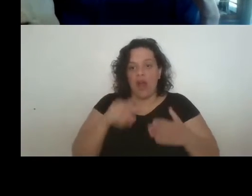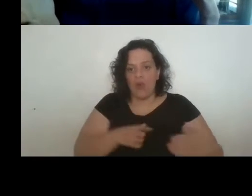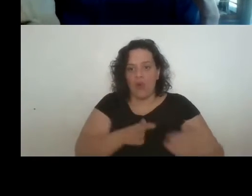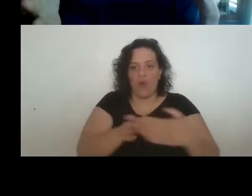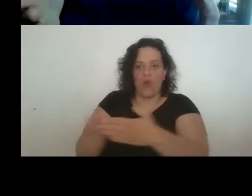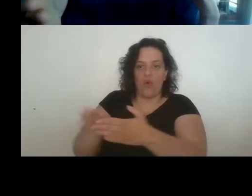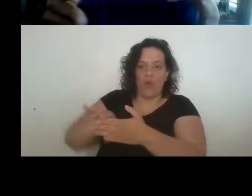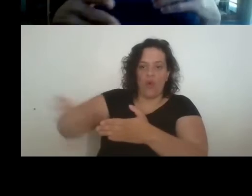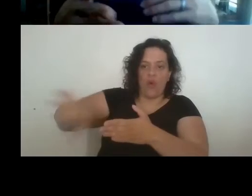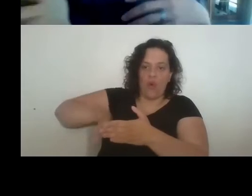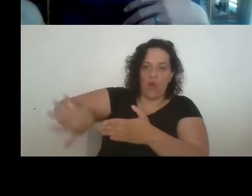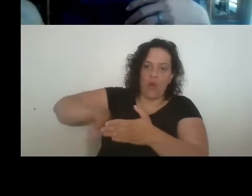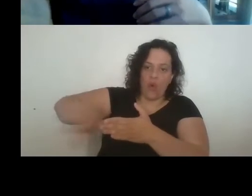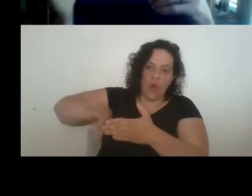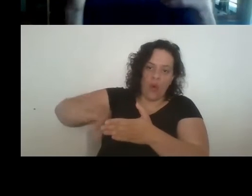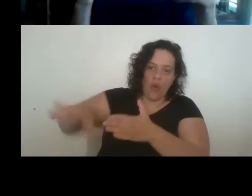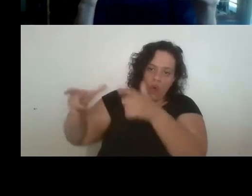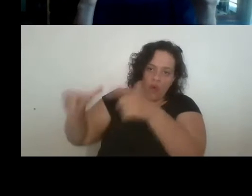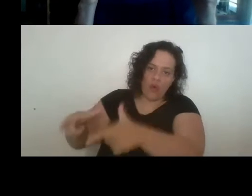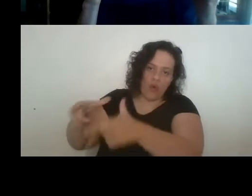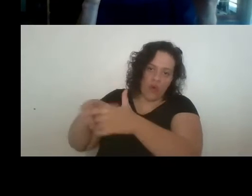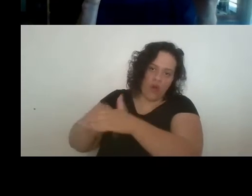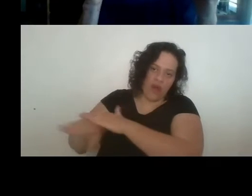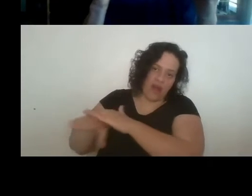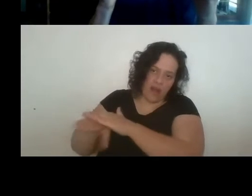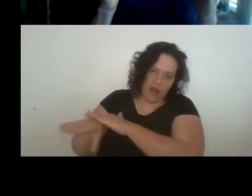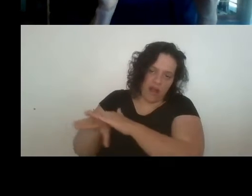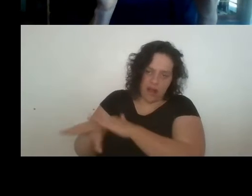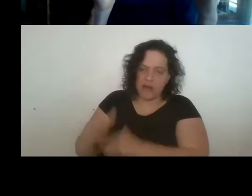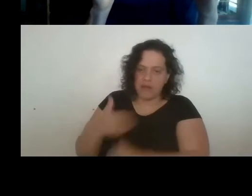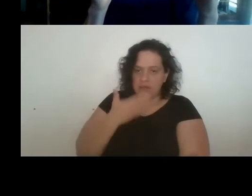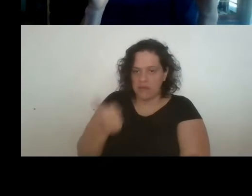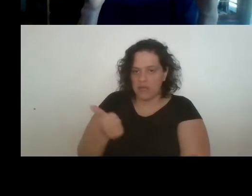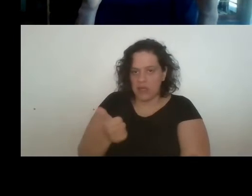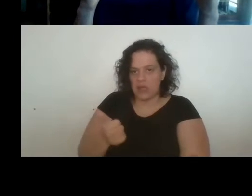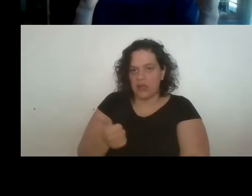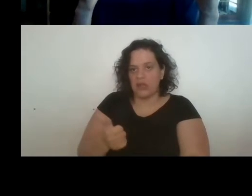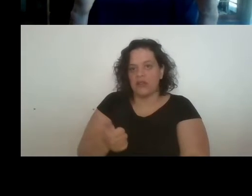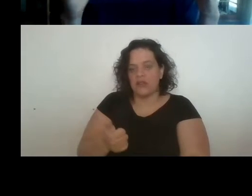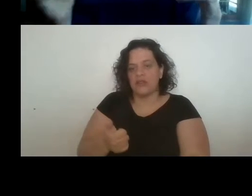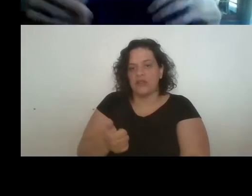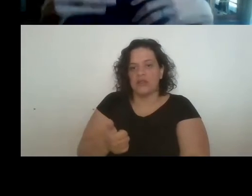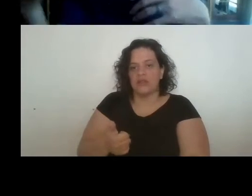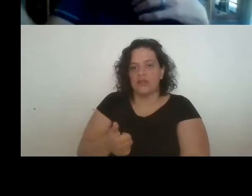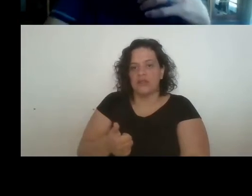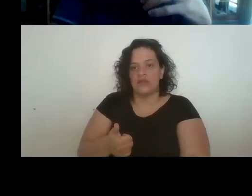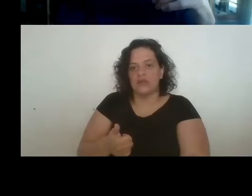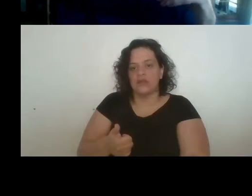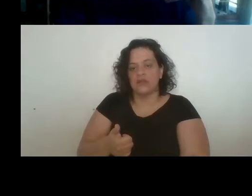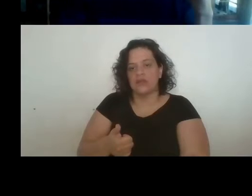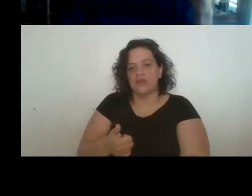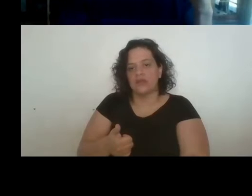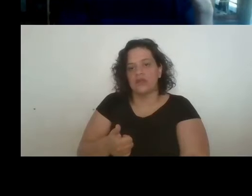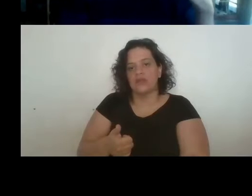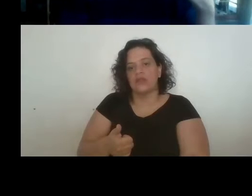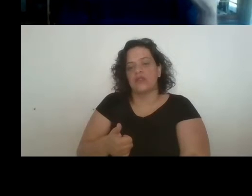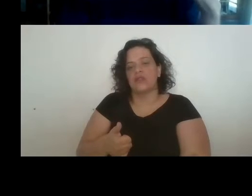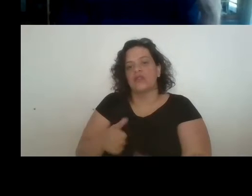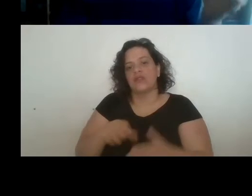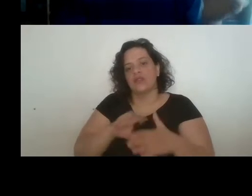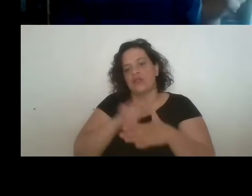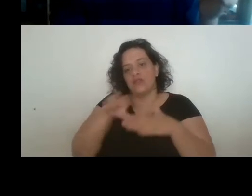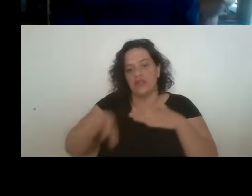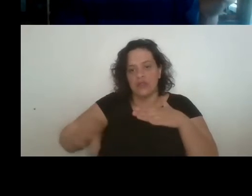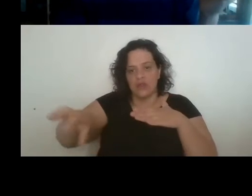onde seria o melhor lugar para ela ser levada. Tá? Então, conduz eventualmente para um outro jardim